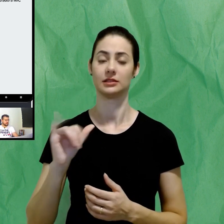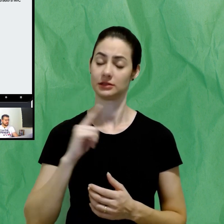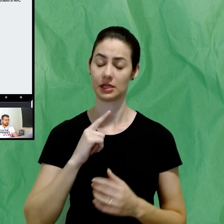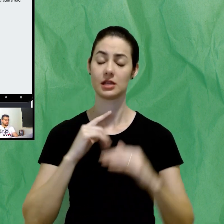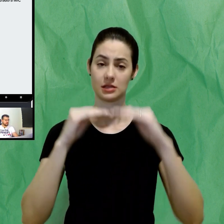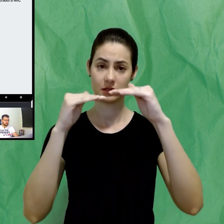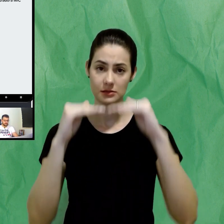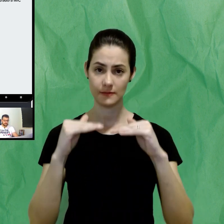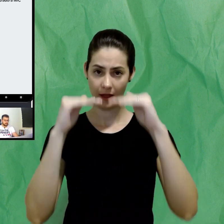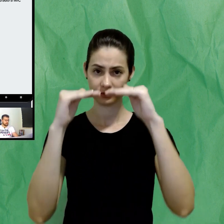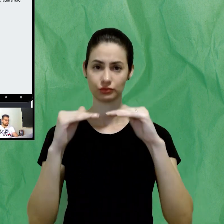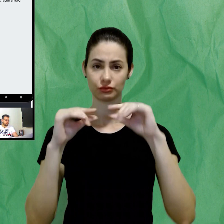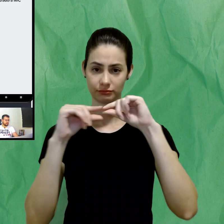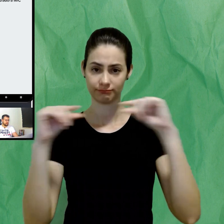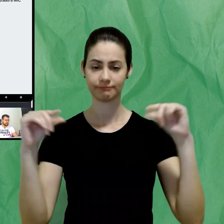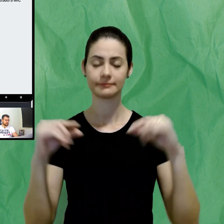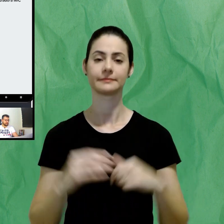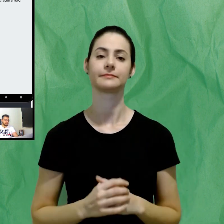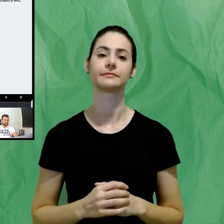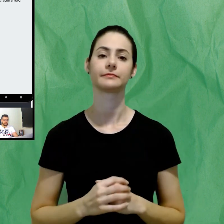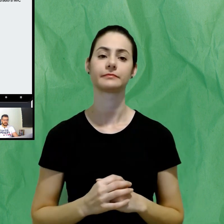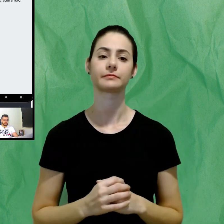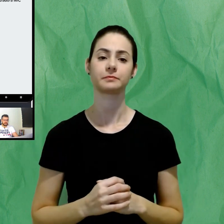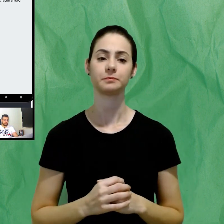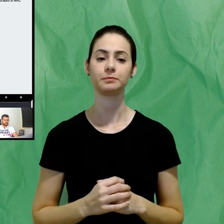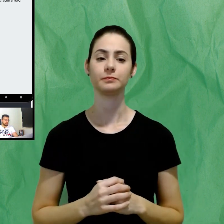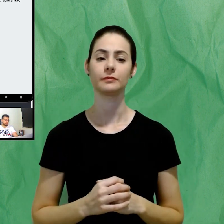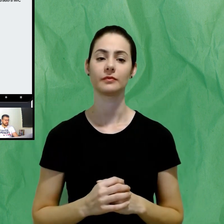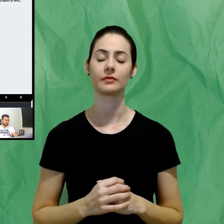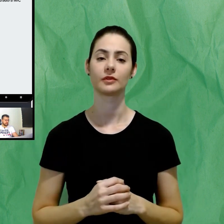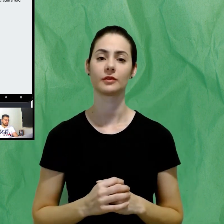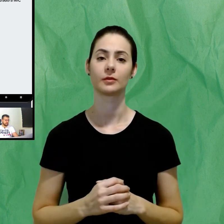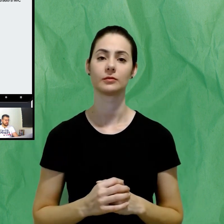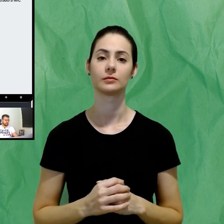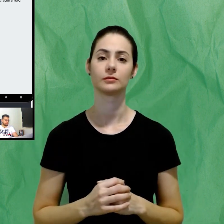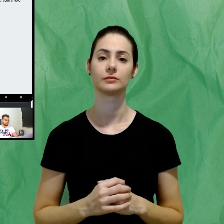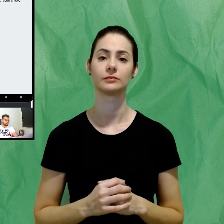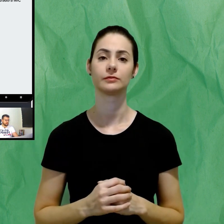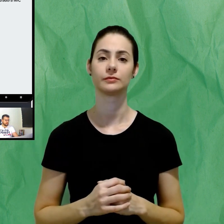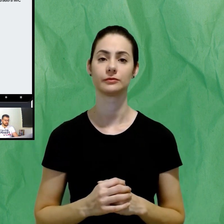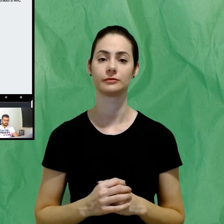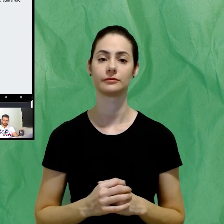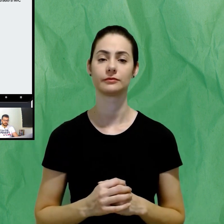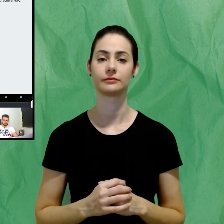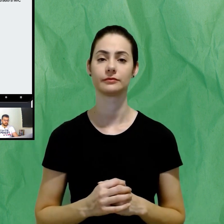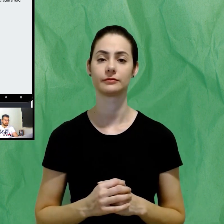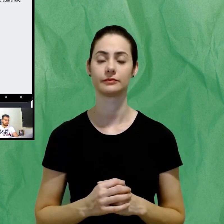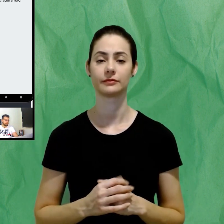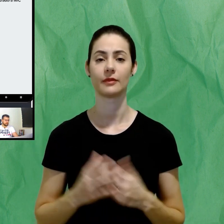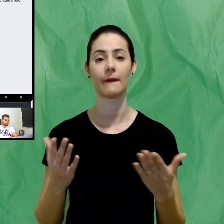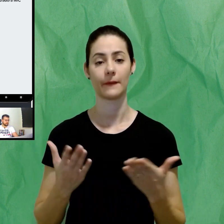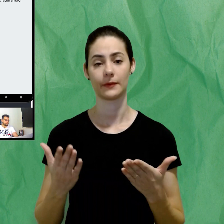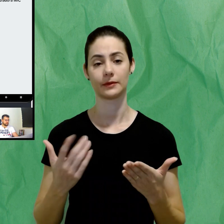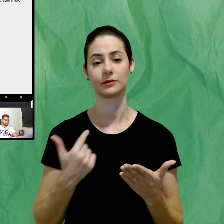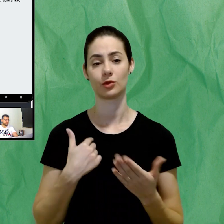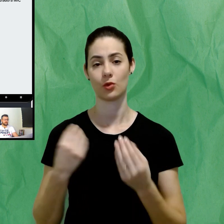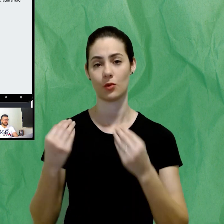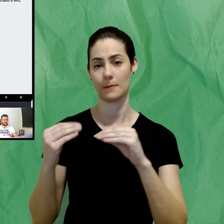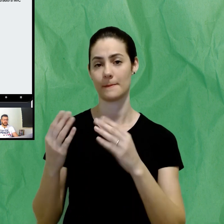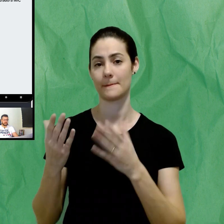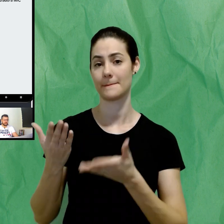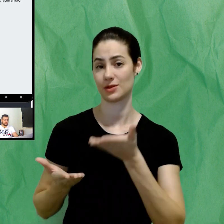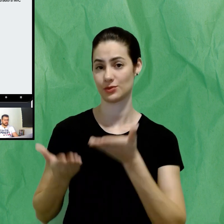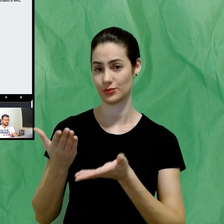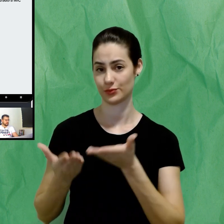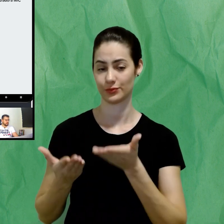E aí a gente pode passar aqui para poder estilizar quem? O nosso peso,